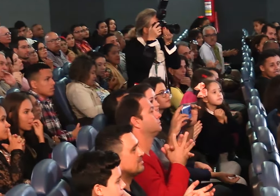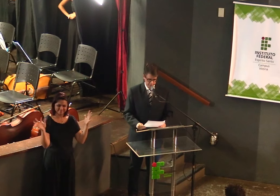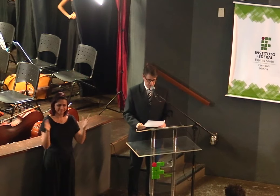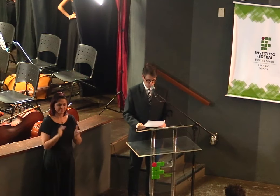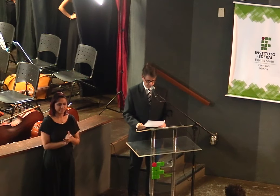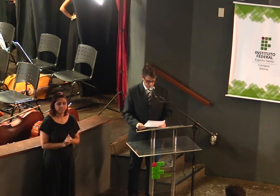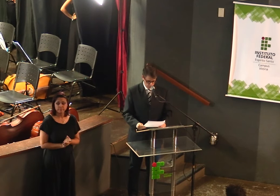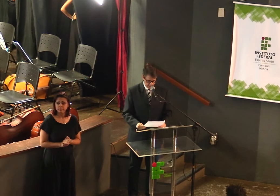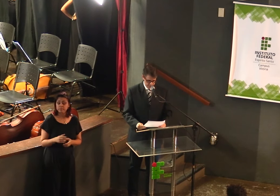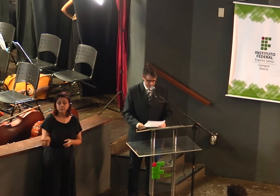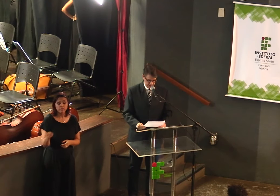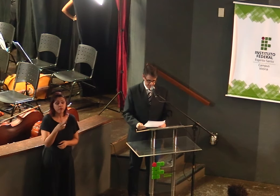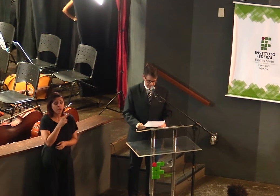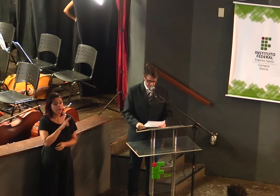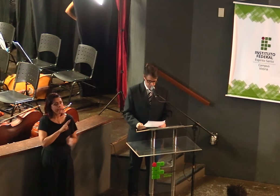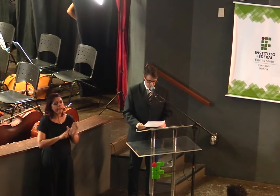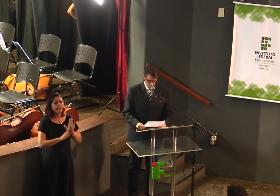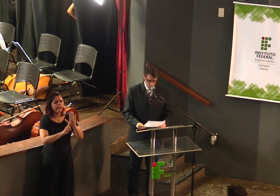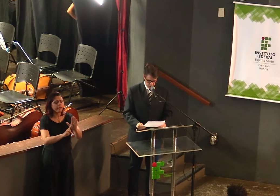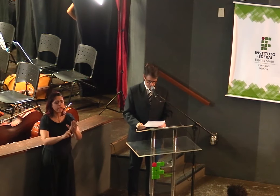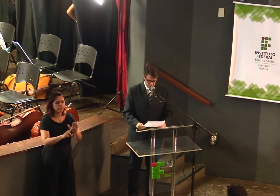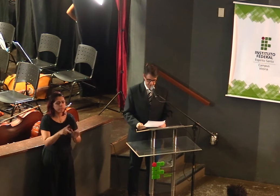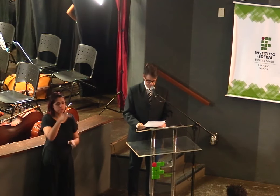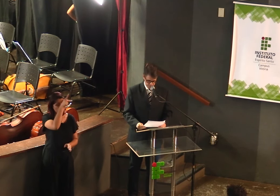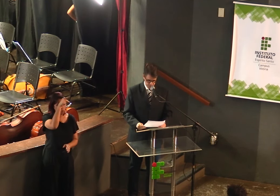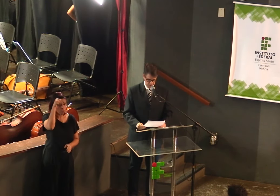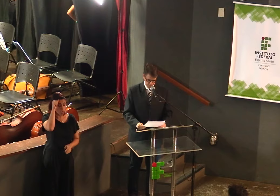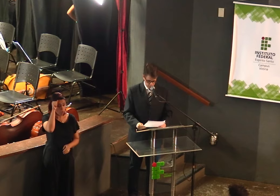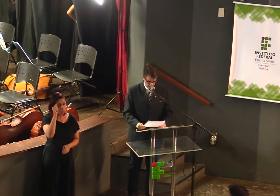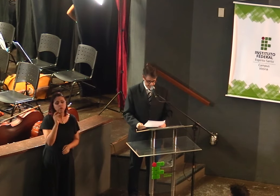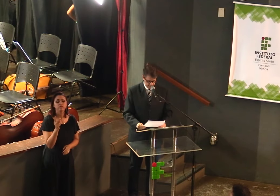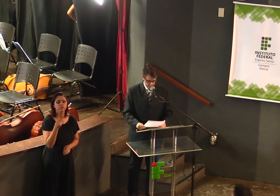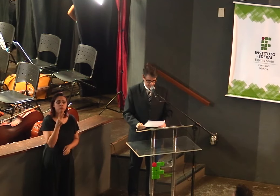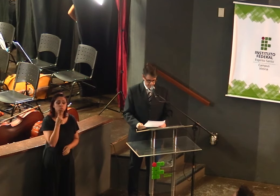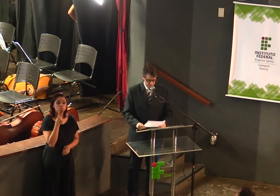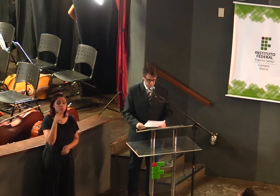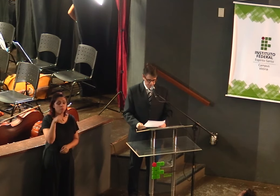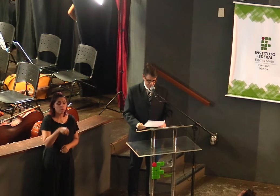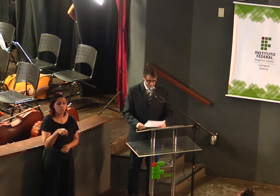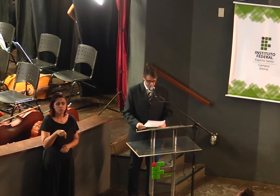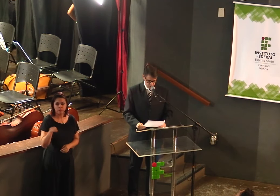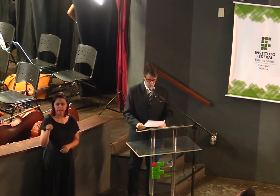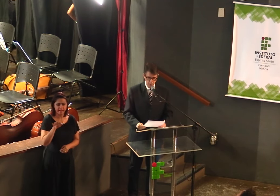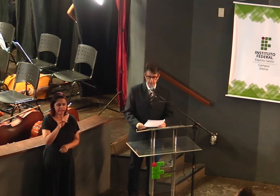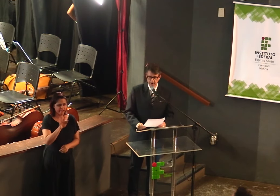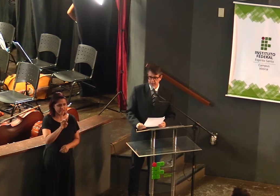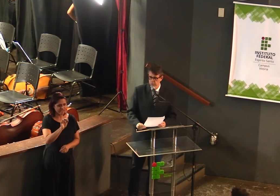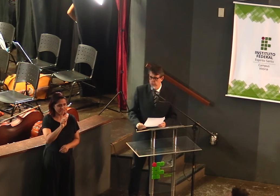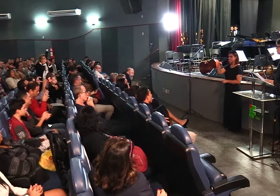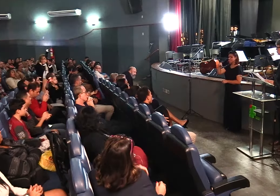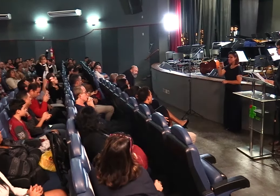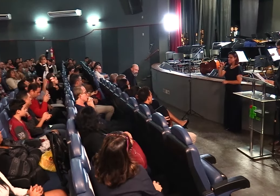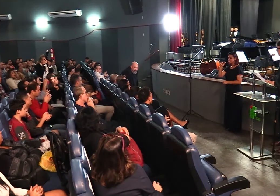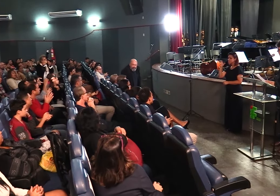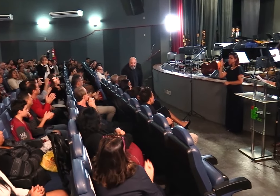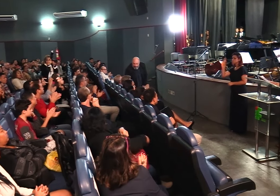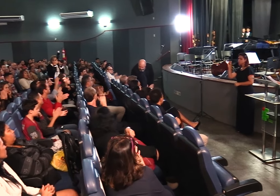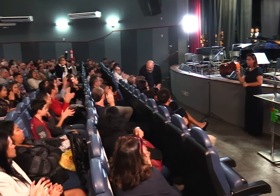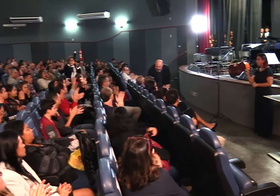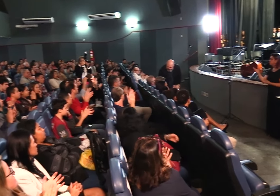Representando o prefeito de Vitória, o secretário de Cultura do município de Vitória, senhor Francisco Amálio